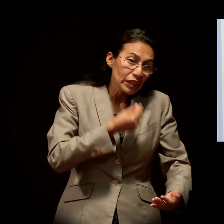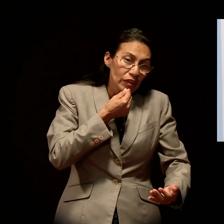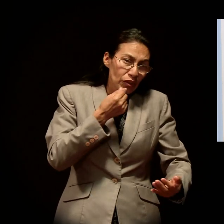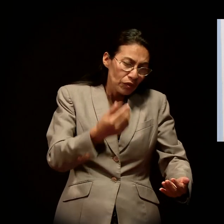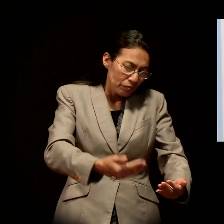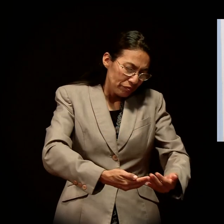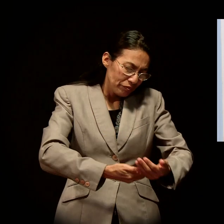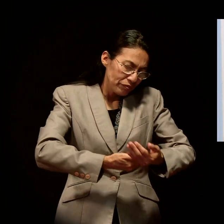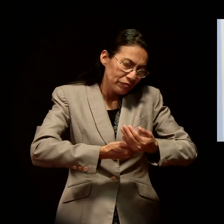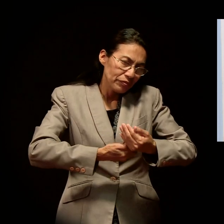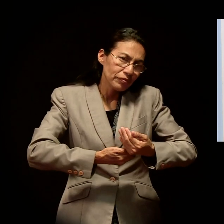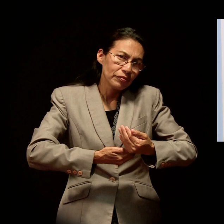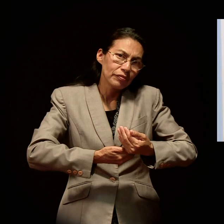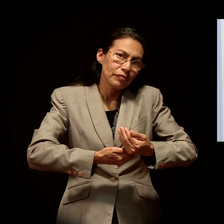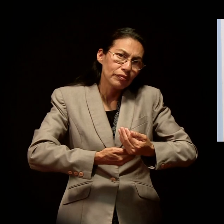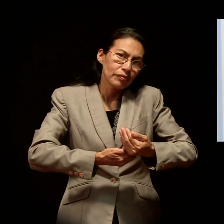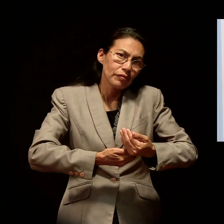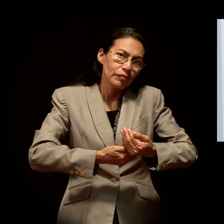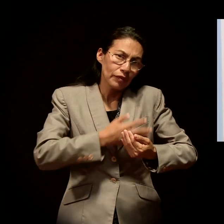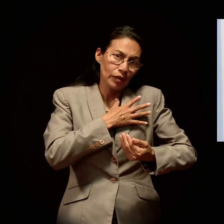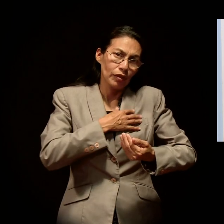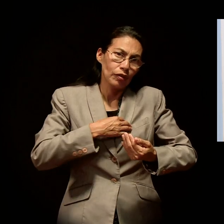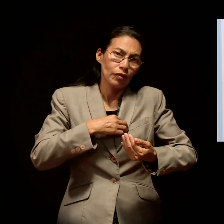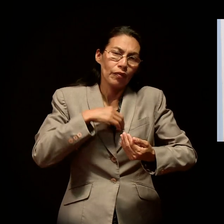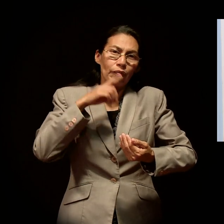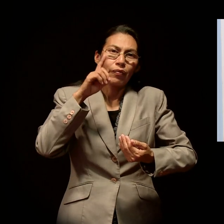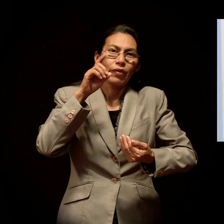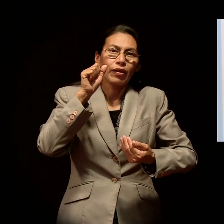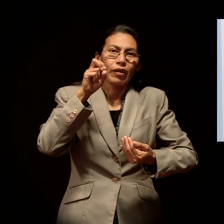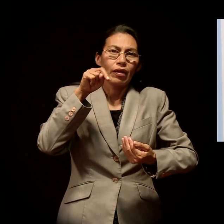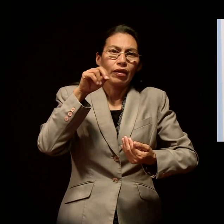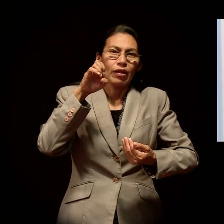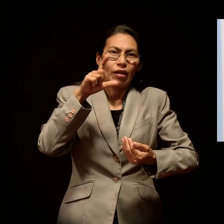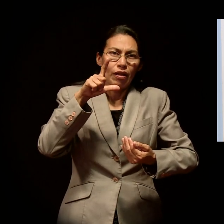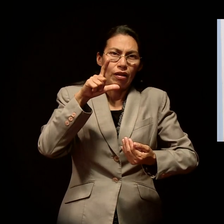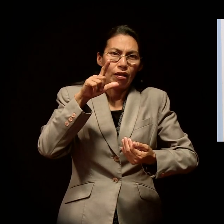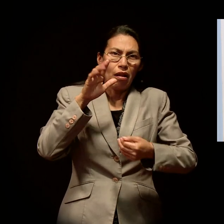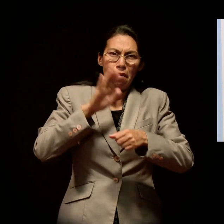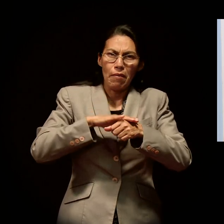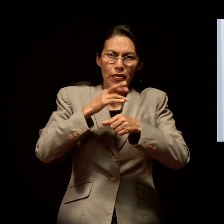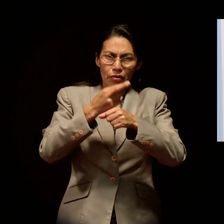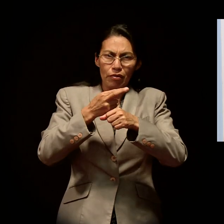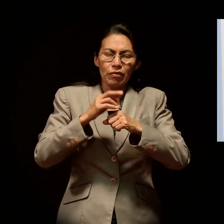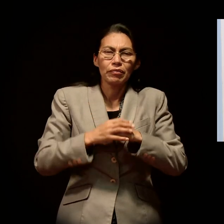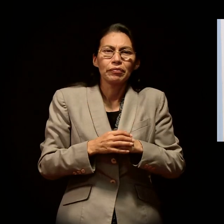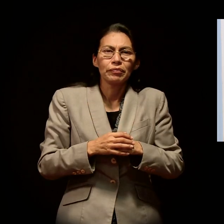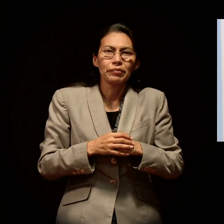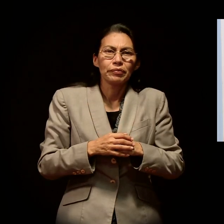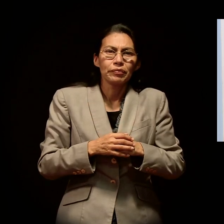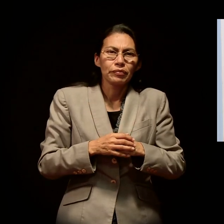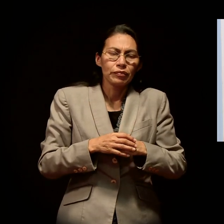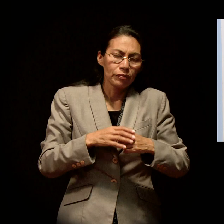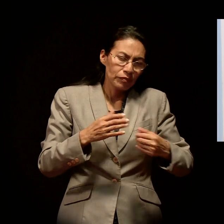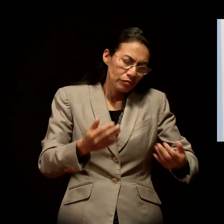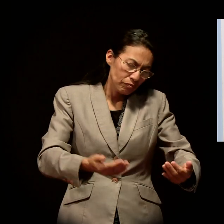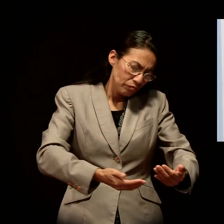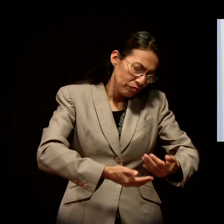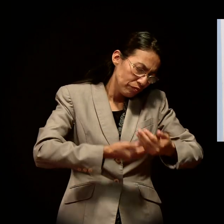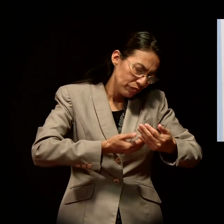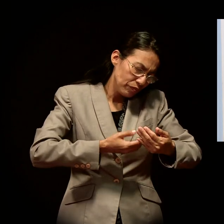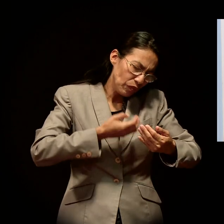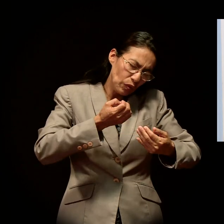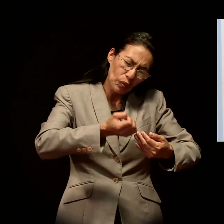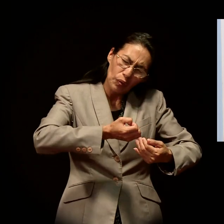tomé al niño mis brazos justamente era es Daniel mejor dicho el mayor el primogénito de nuestros hijos